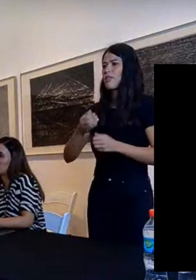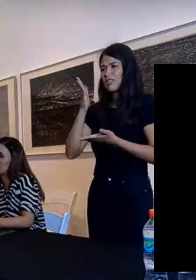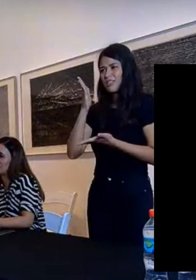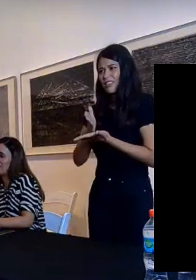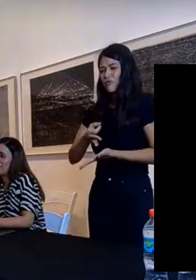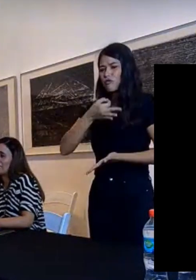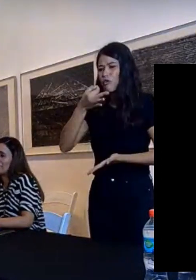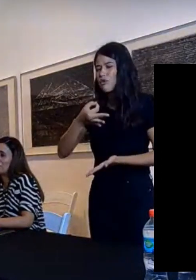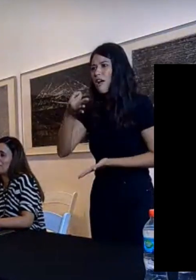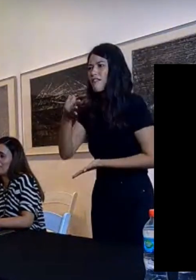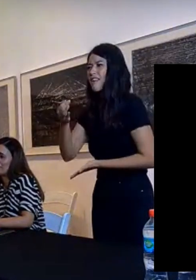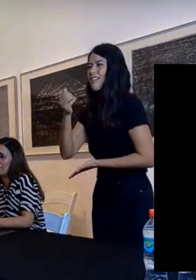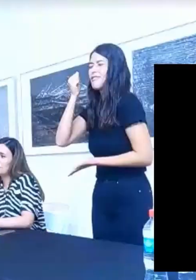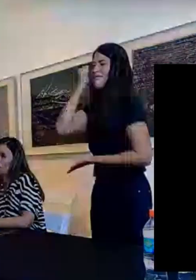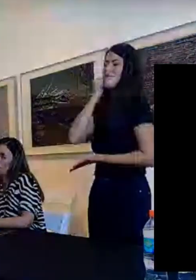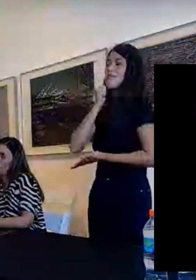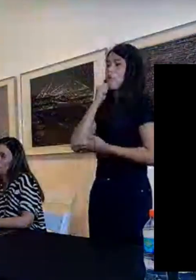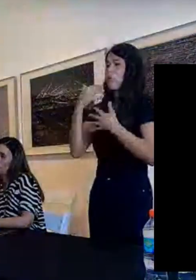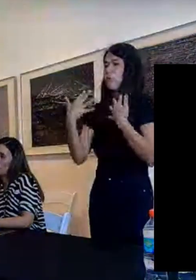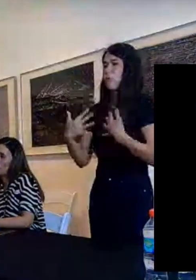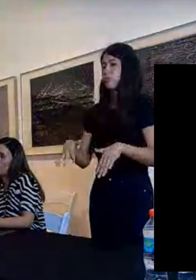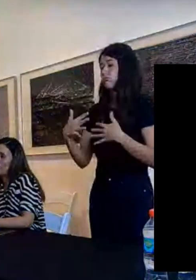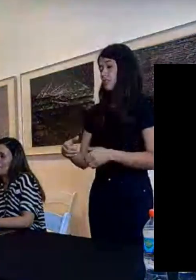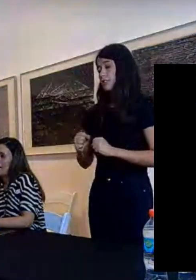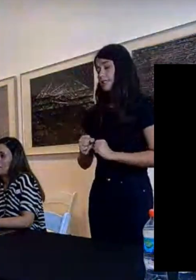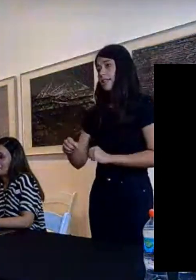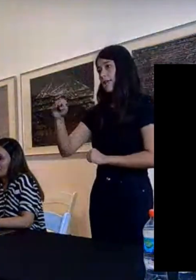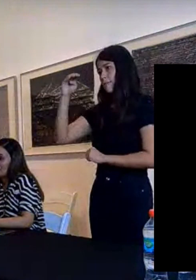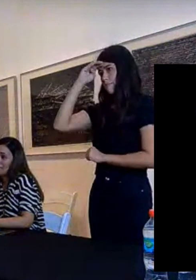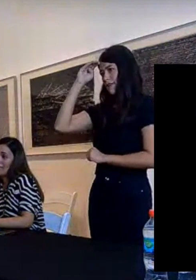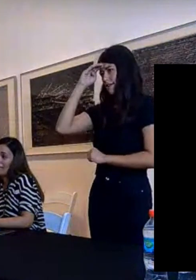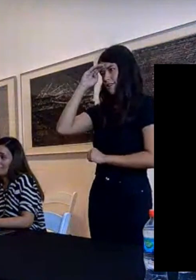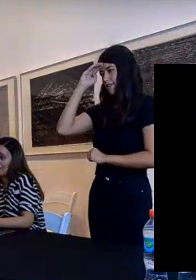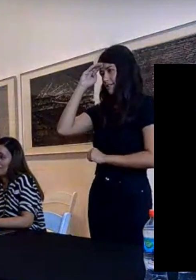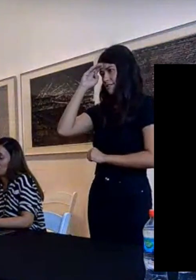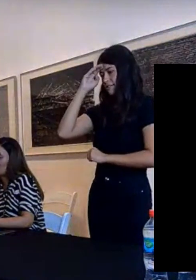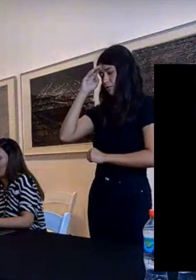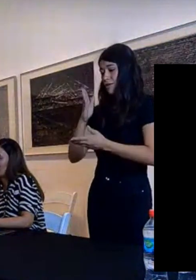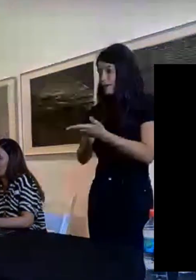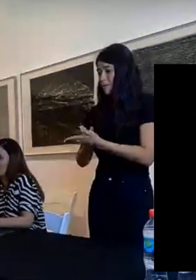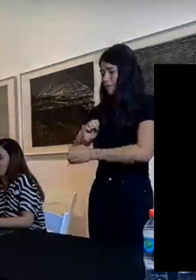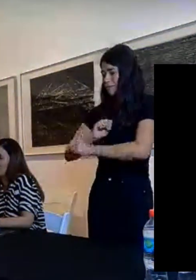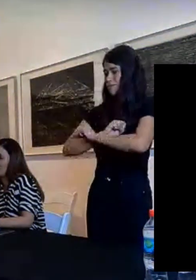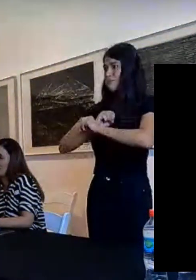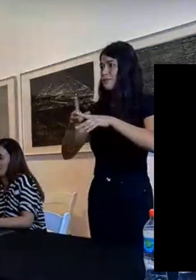afectos después de tremendas experiencias que hemos vivido a partir del estallido social